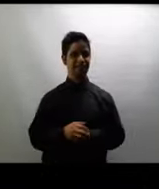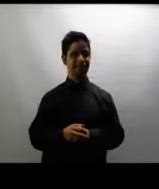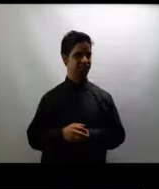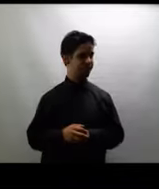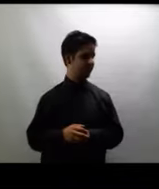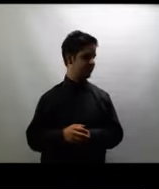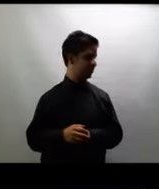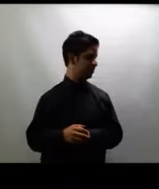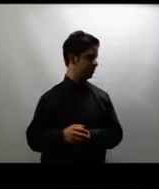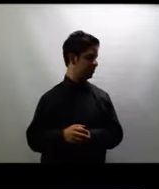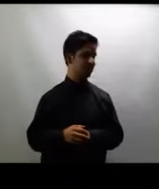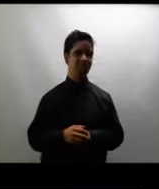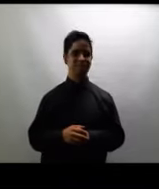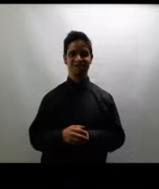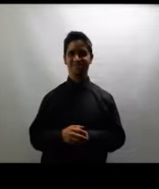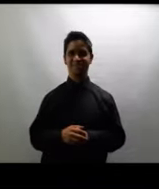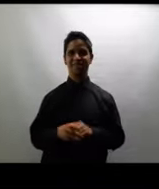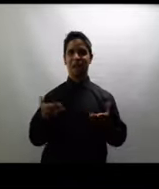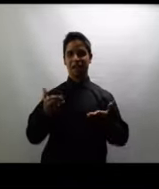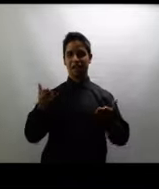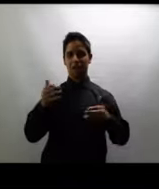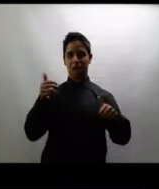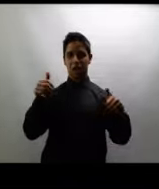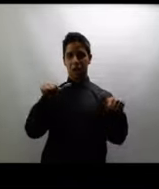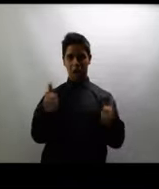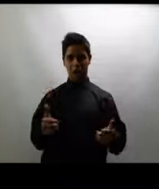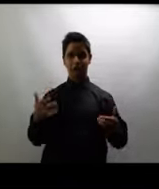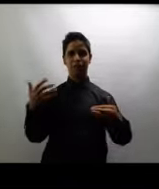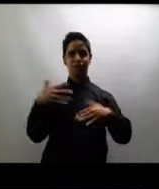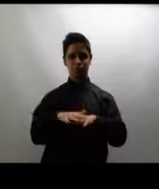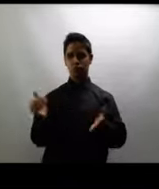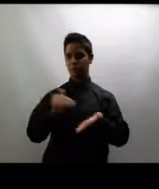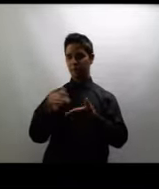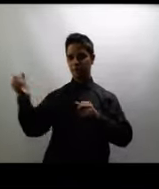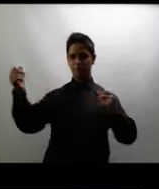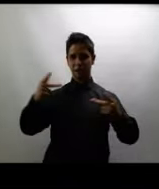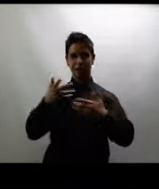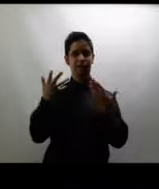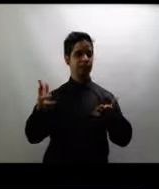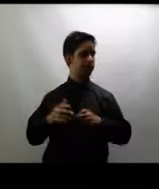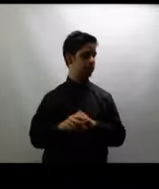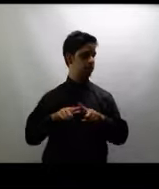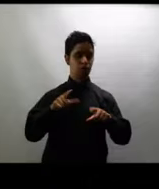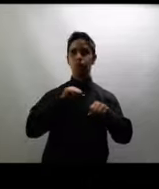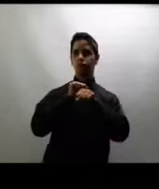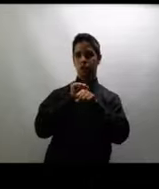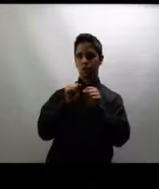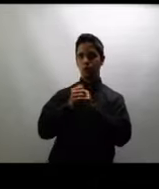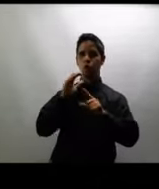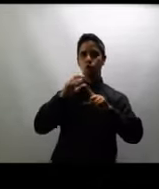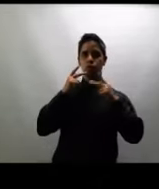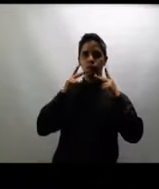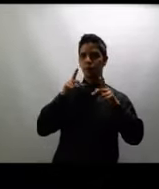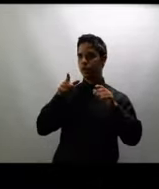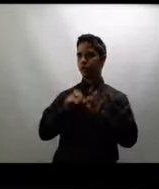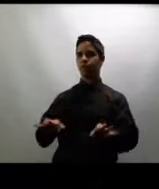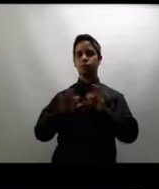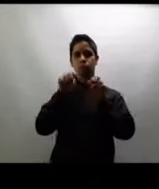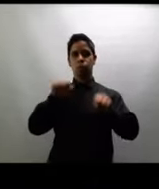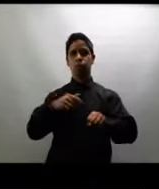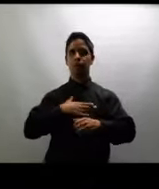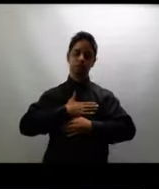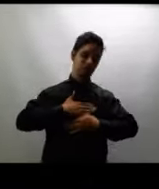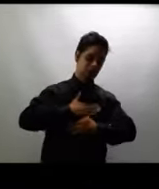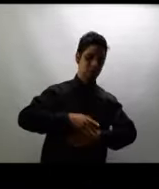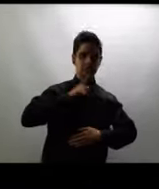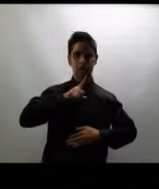Aquí estamos en Arte Fusión. Ay, regresamos. Dios mío, mira. Oye, pero yo trabajo con la cultura popular, me lo tengo que gozar. Seguro.